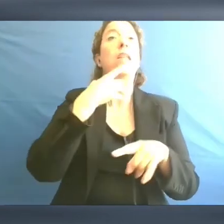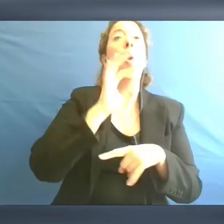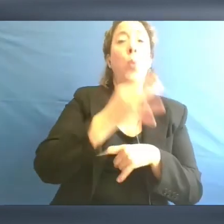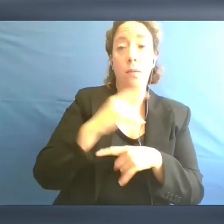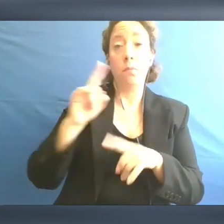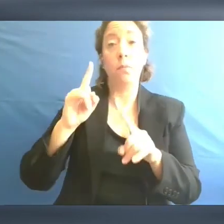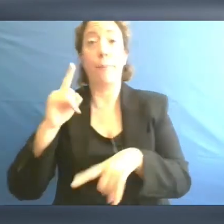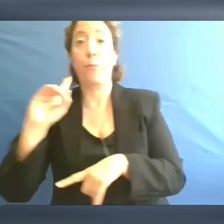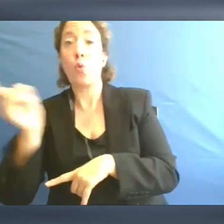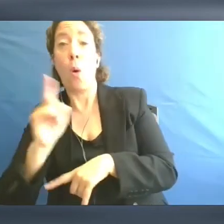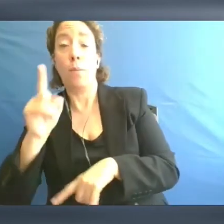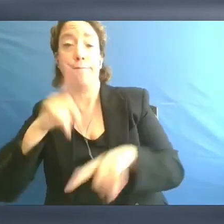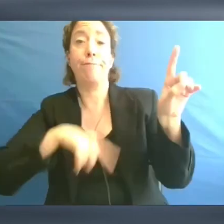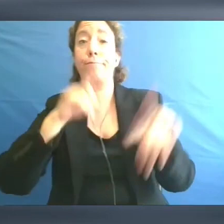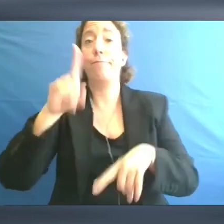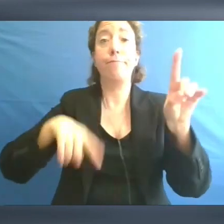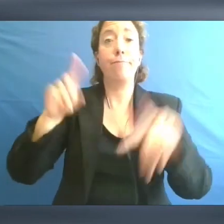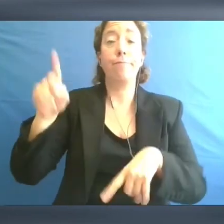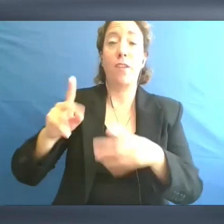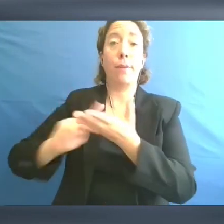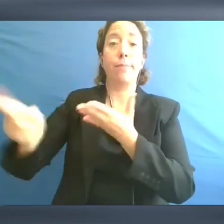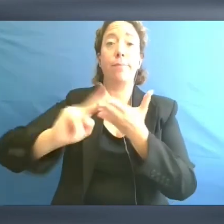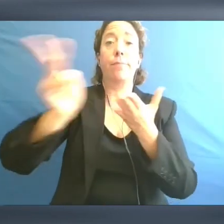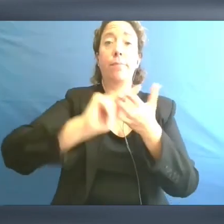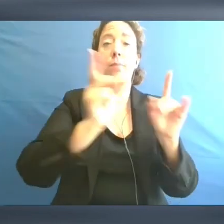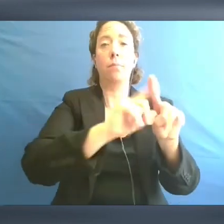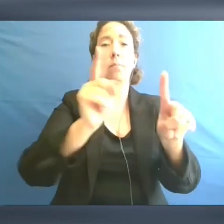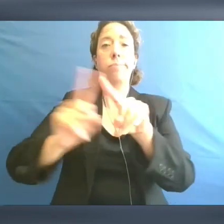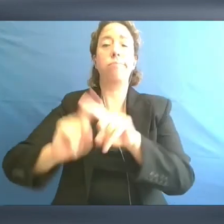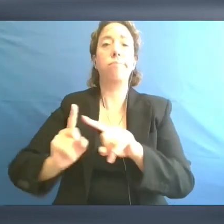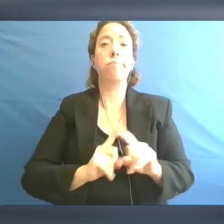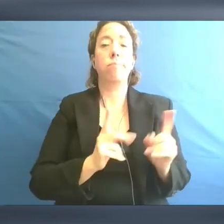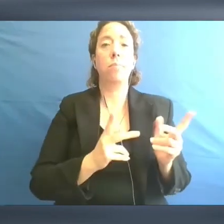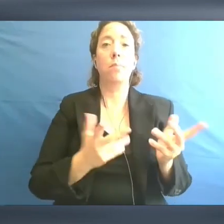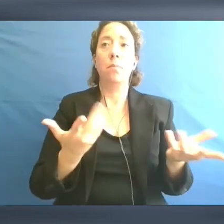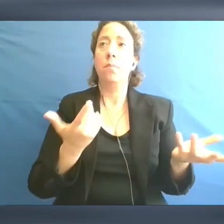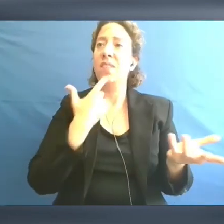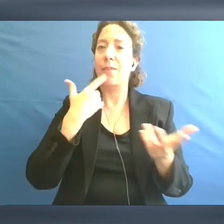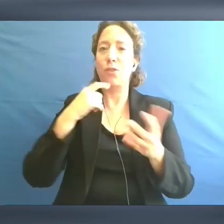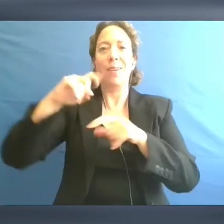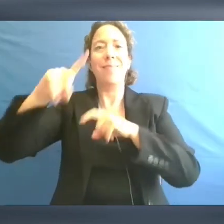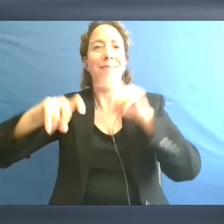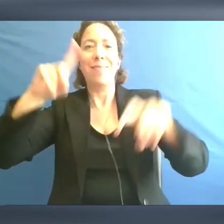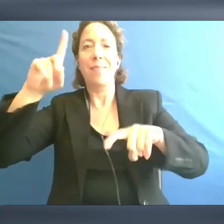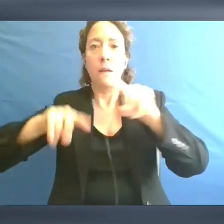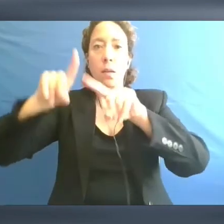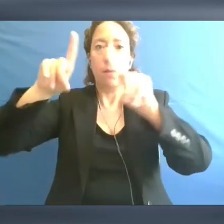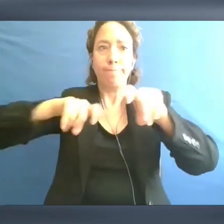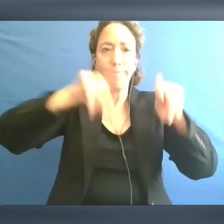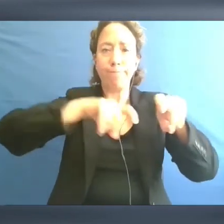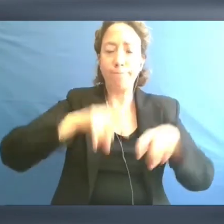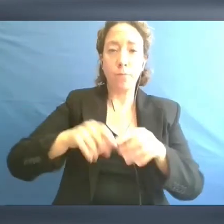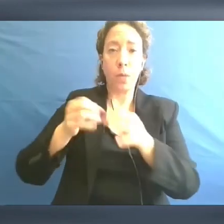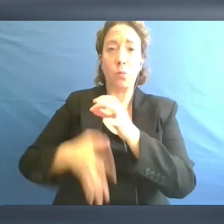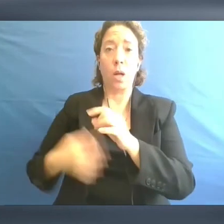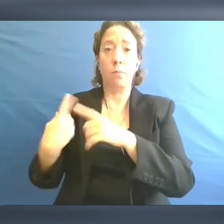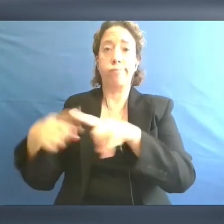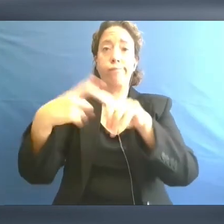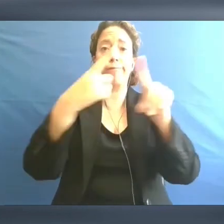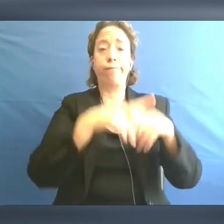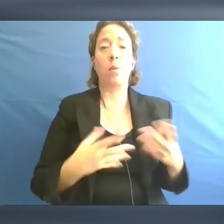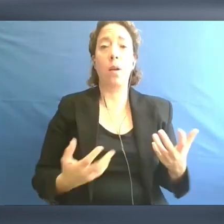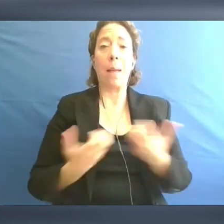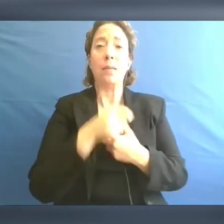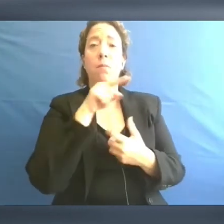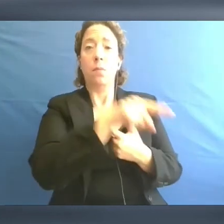non. Les interprétations sont différentes. Ça veut dire qu'au final, les résultats des audits sont différents aussi. Un testeur va pouvoir dire qu'une